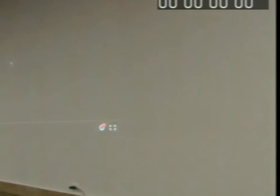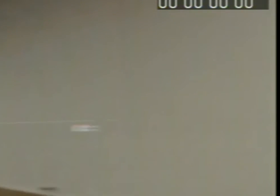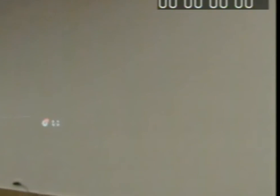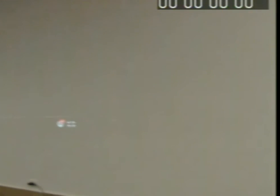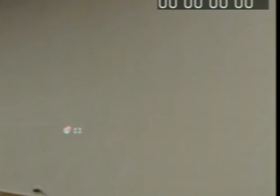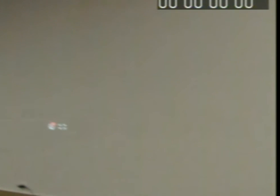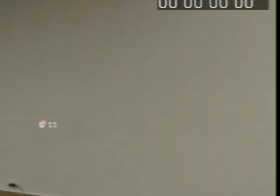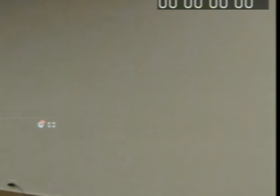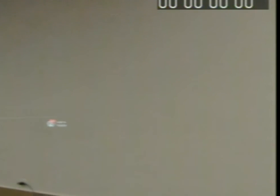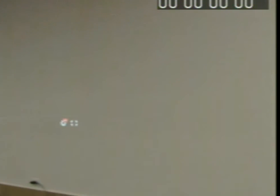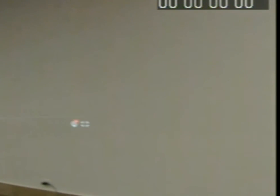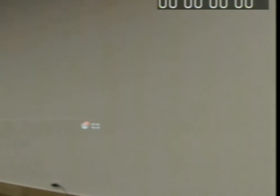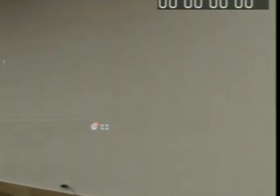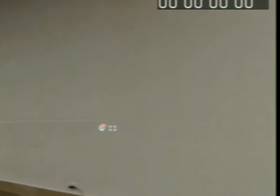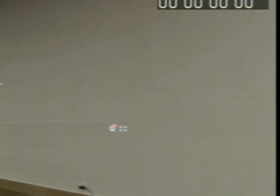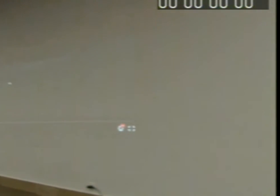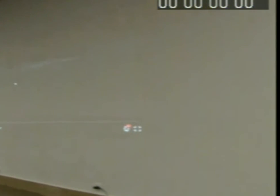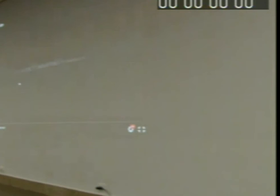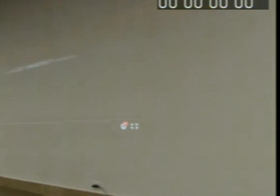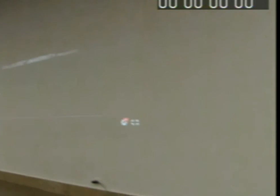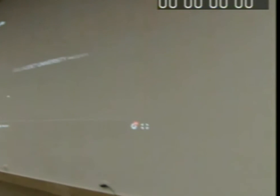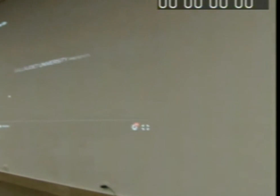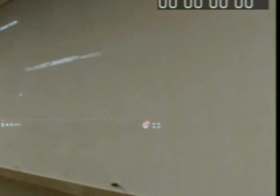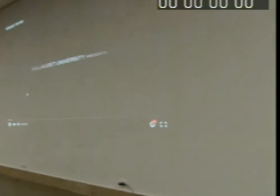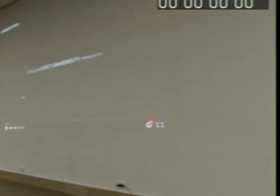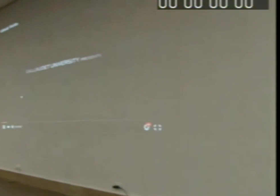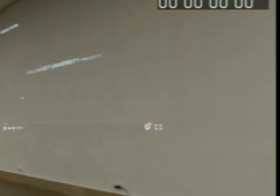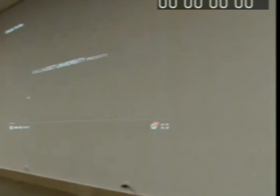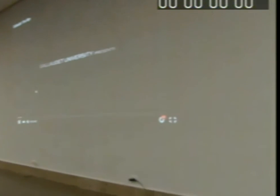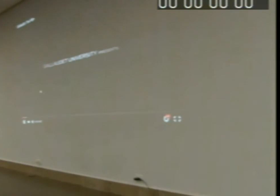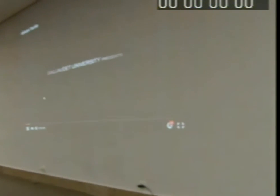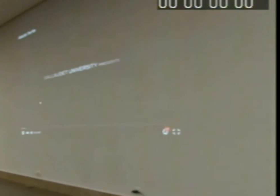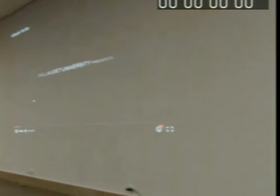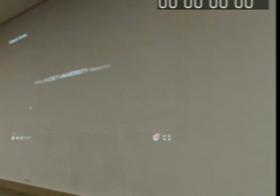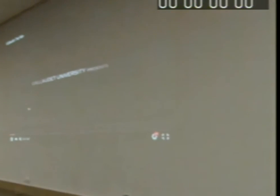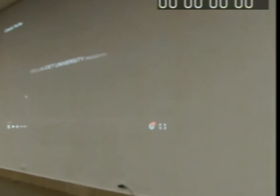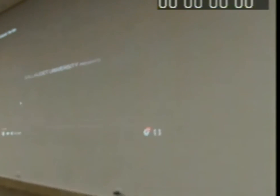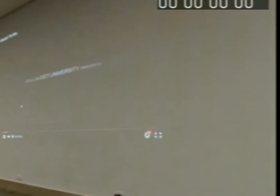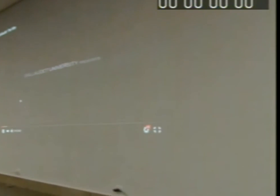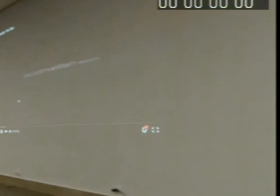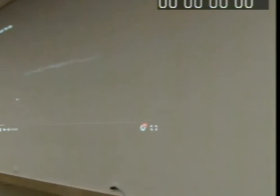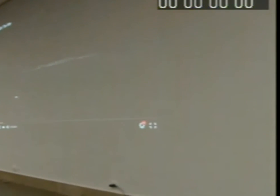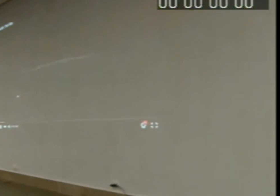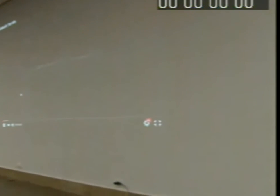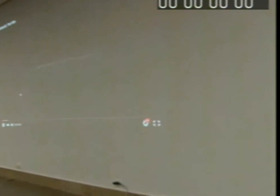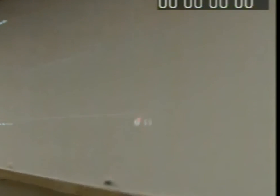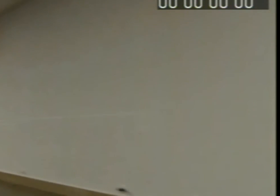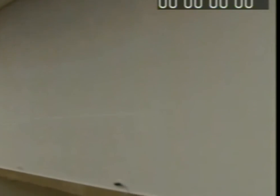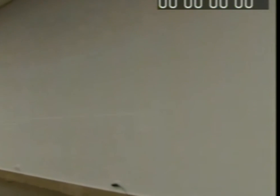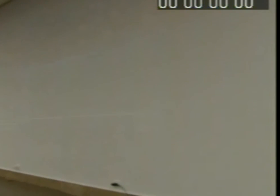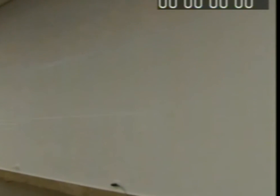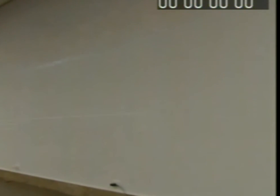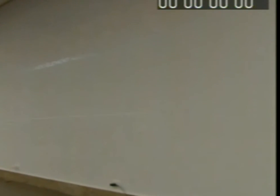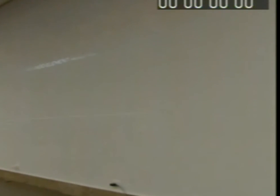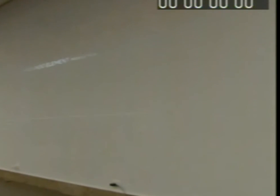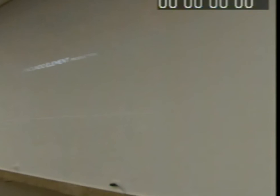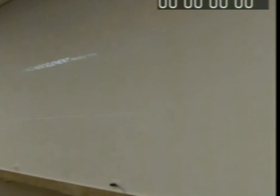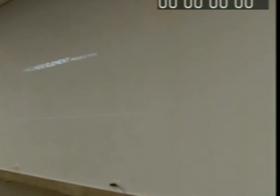lá paga ess Edgar paga mais essa tá bom tá